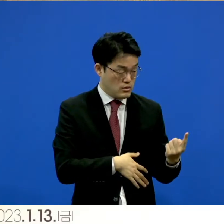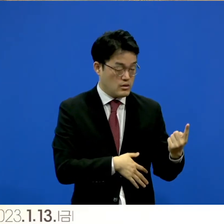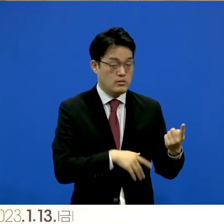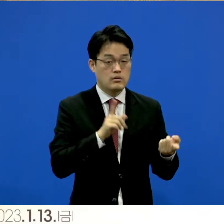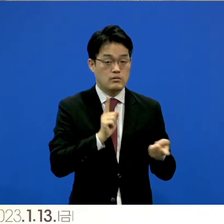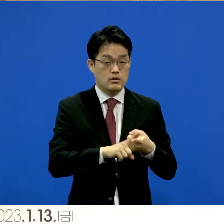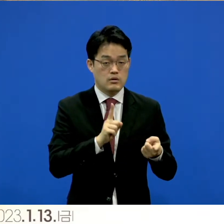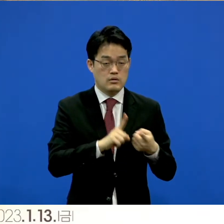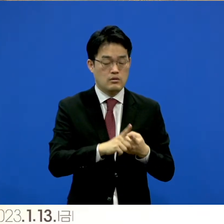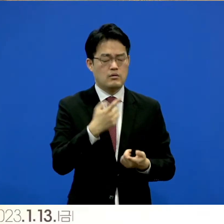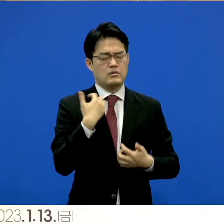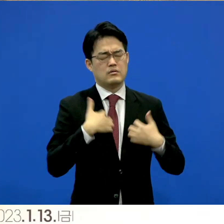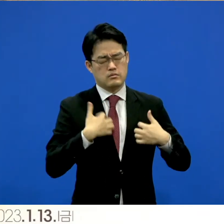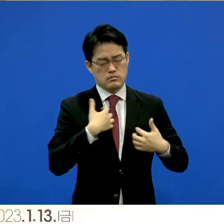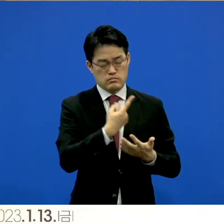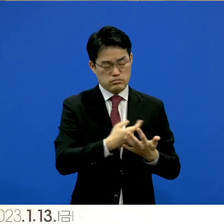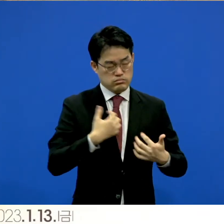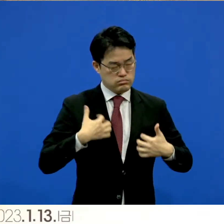됩니다.